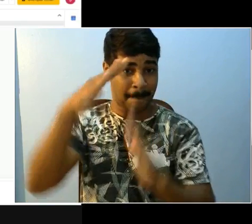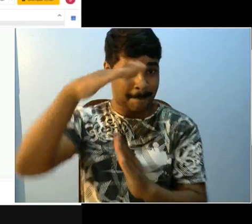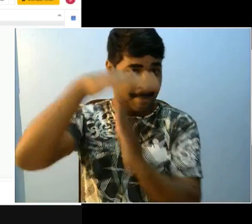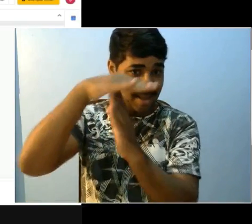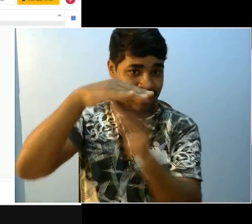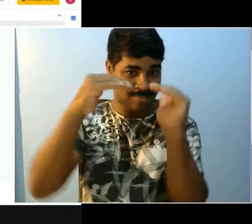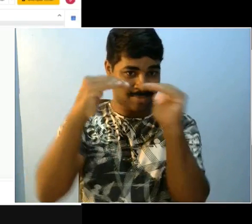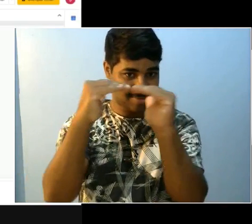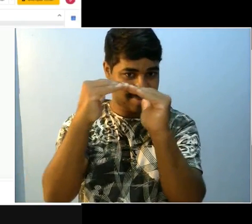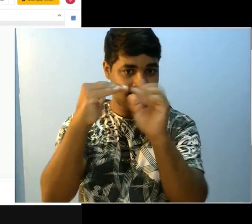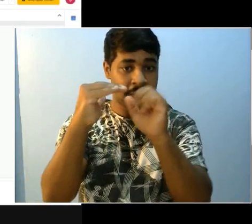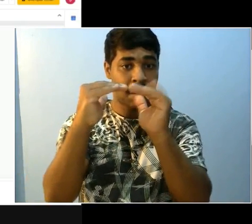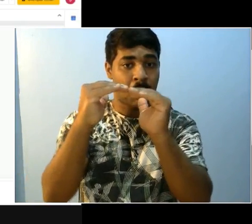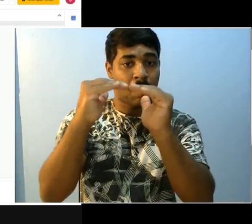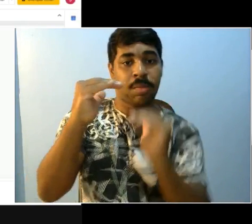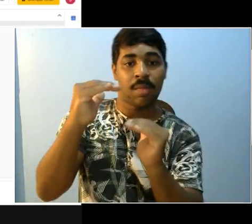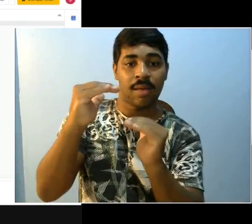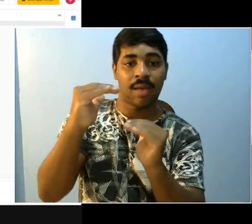recebeu.